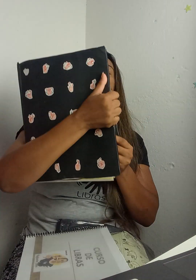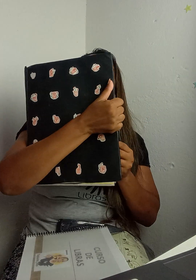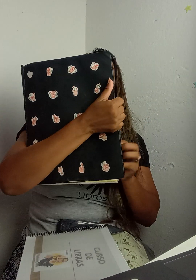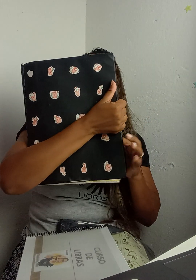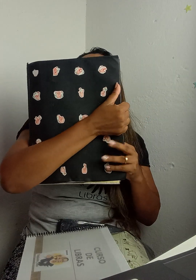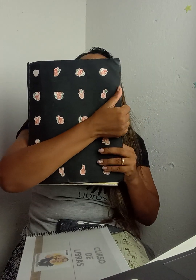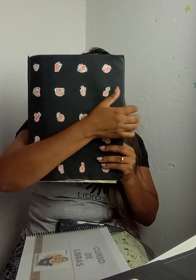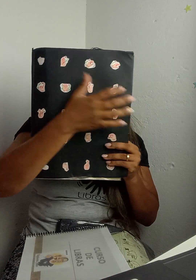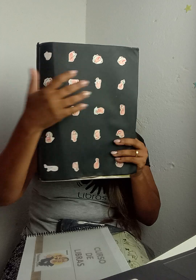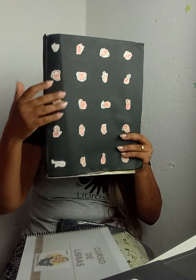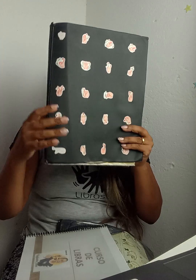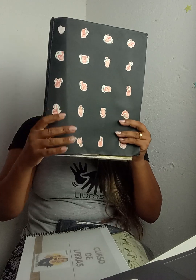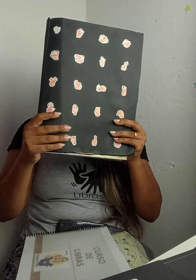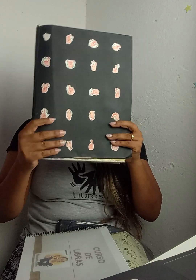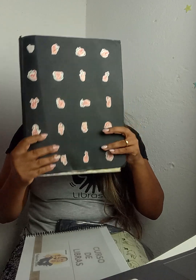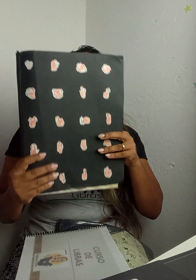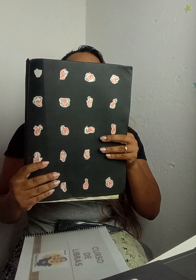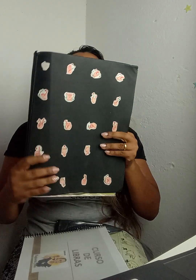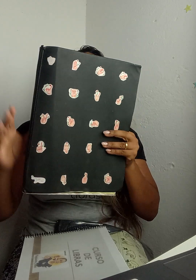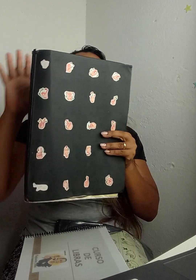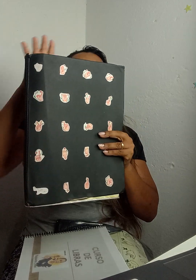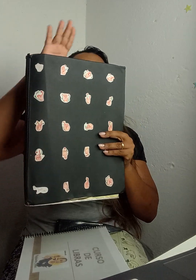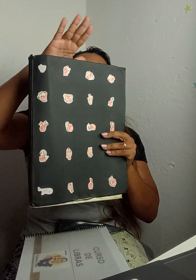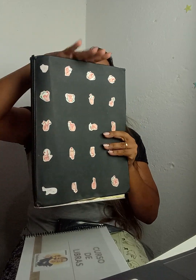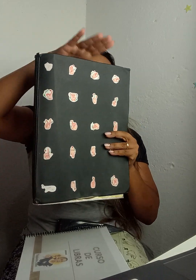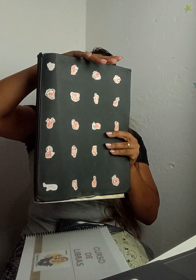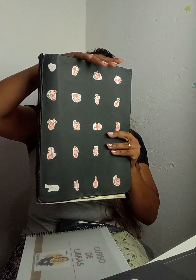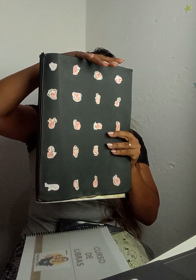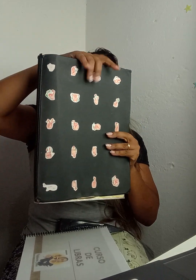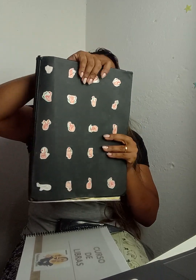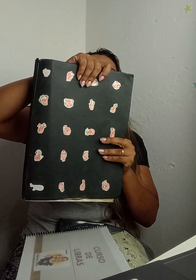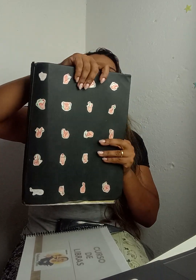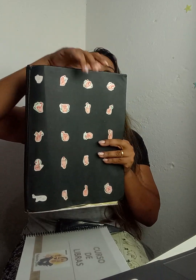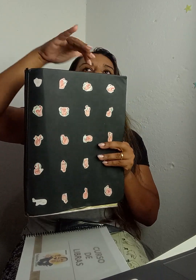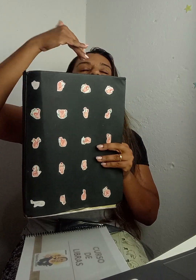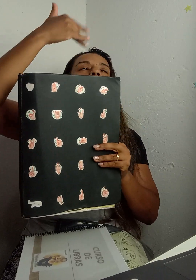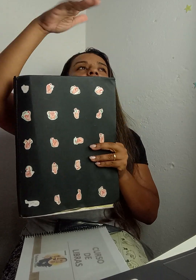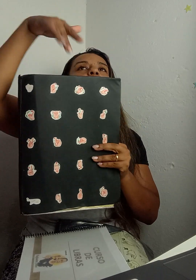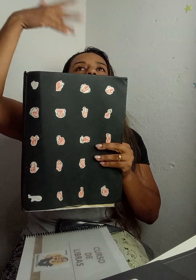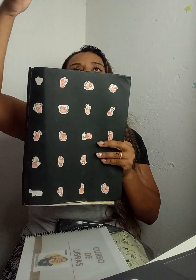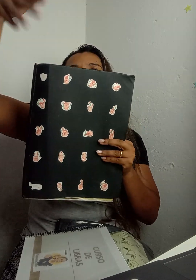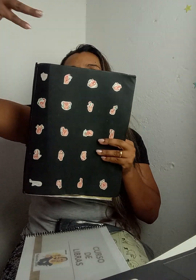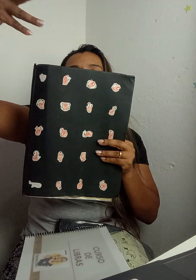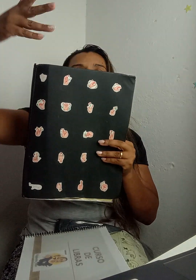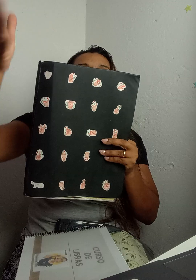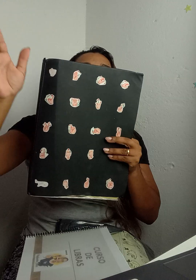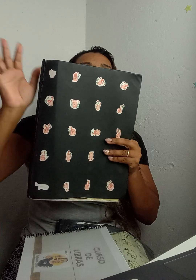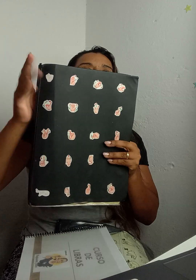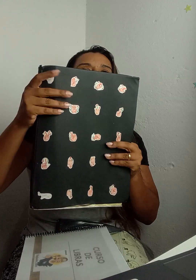apoio que você tiver acesso, ou dentro do meu grupão lá, ou qualquer outro grupo de Libras que você